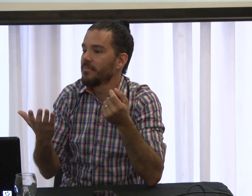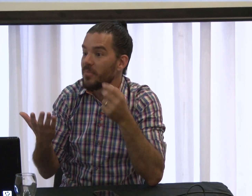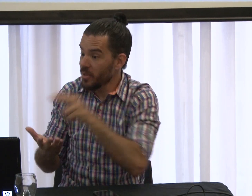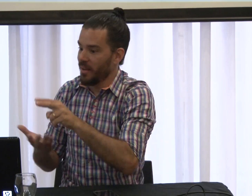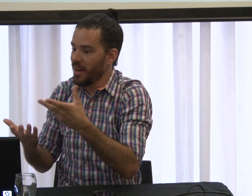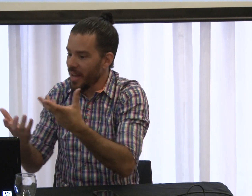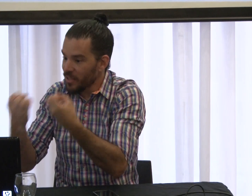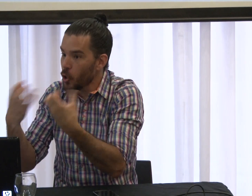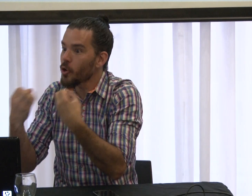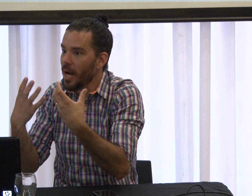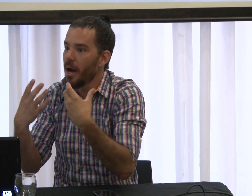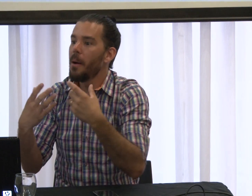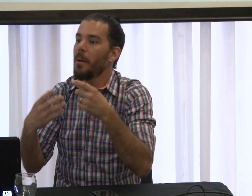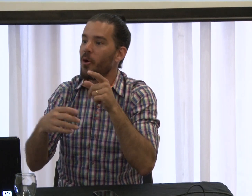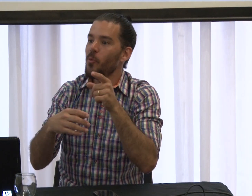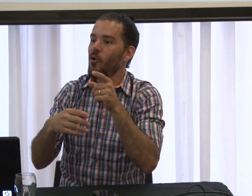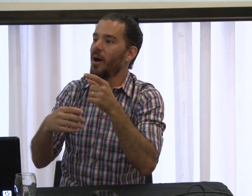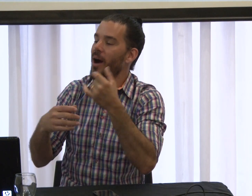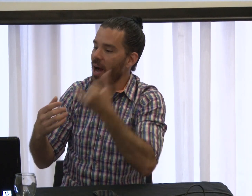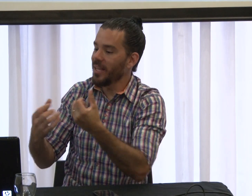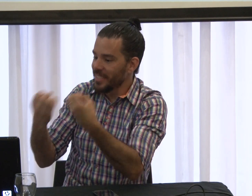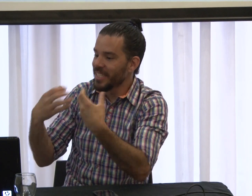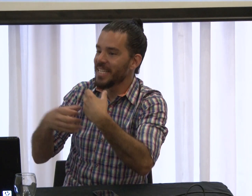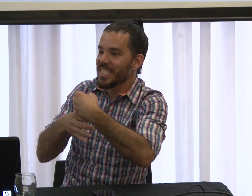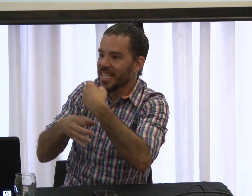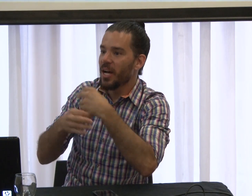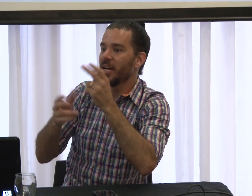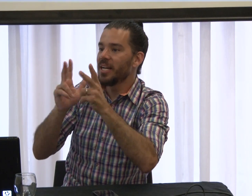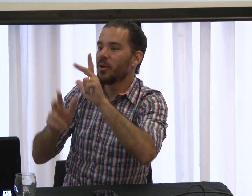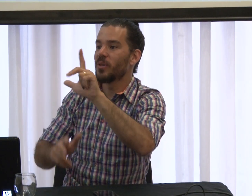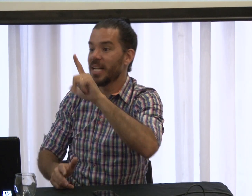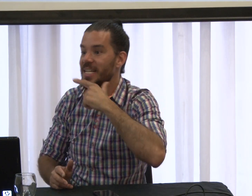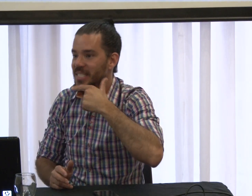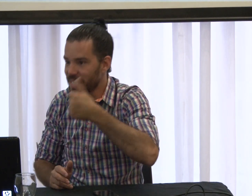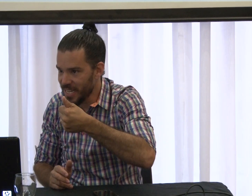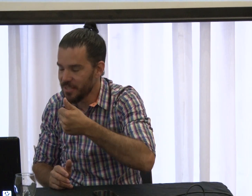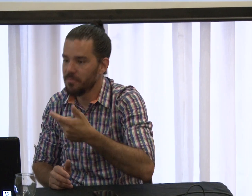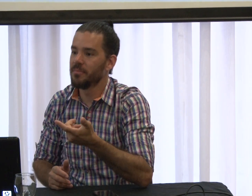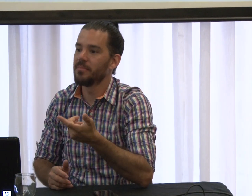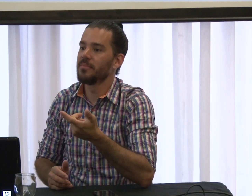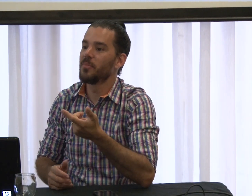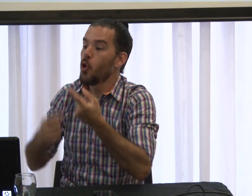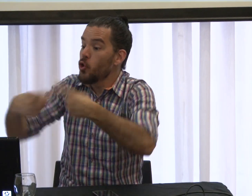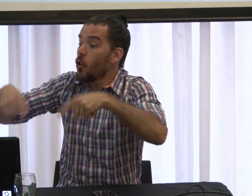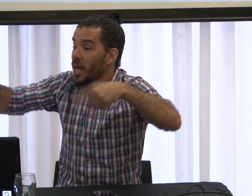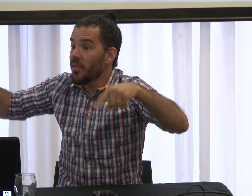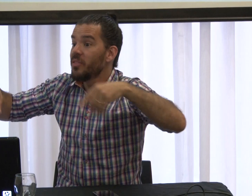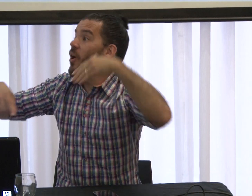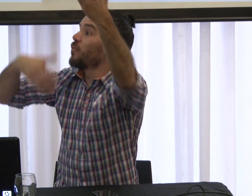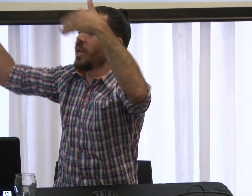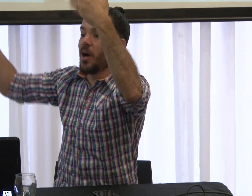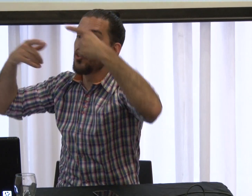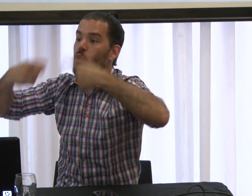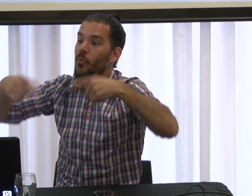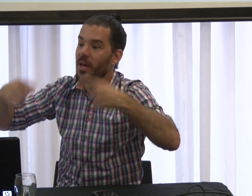muy aislados. El YouTube logra que ellos puedan recibir la información en lengua de señas